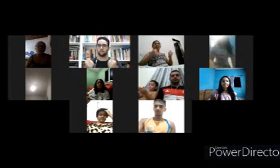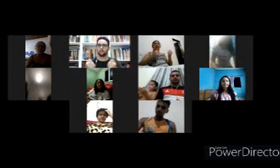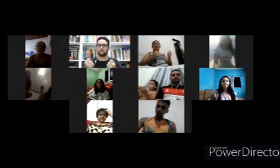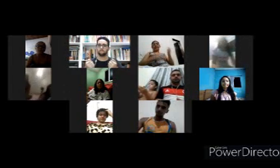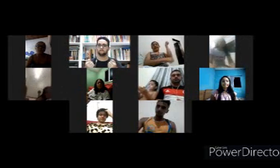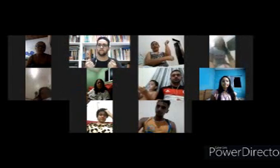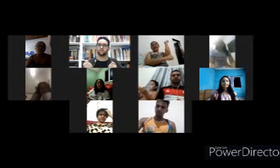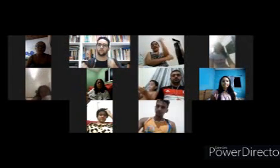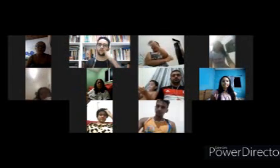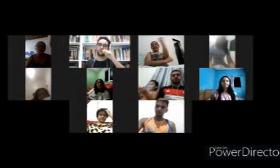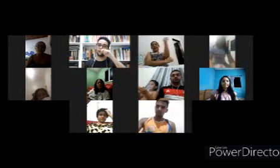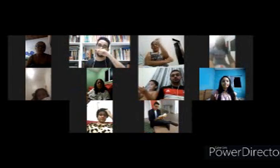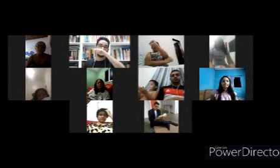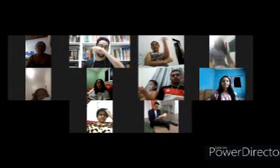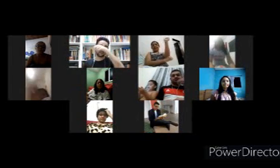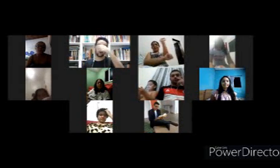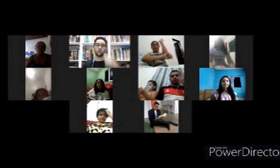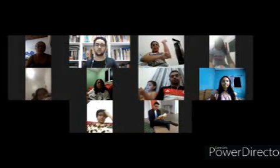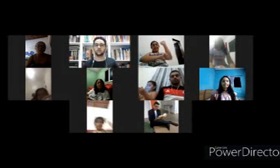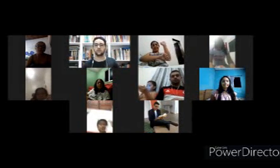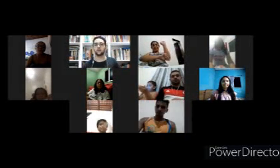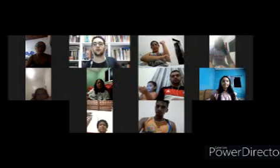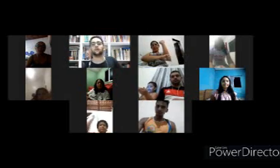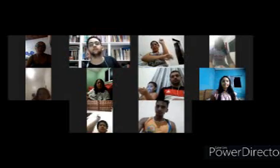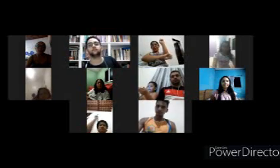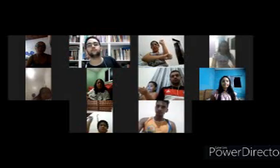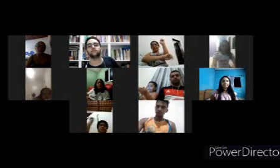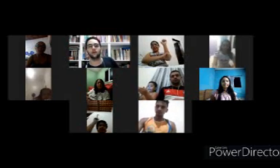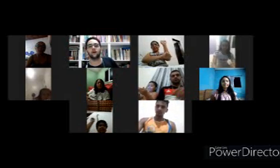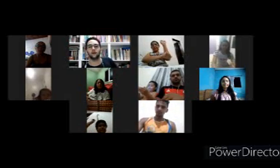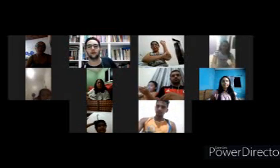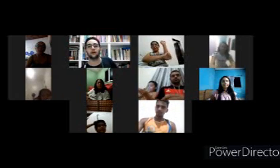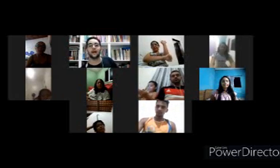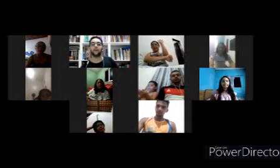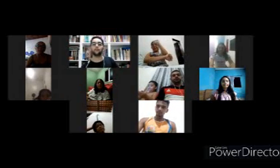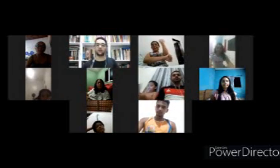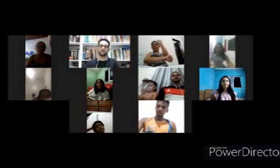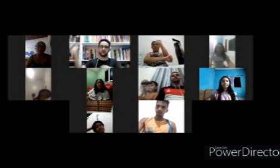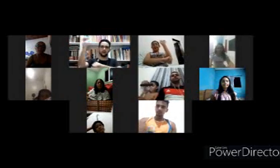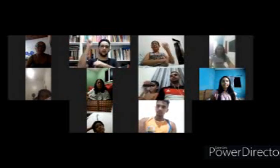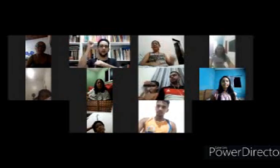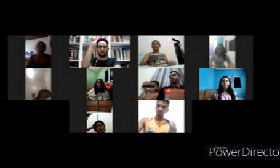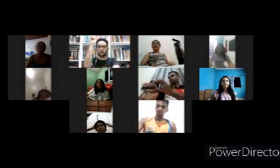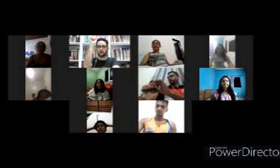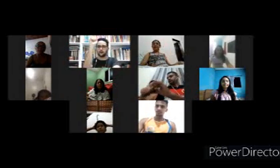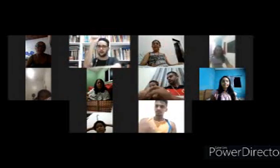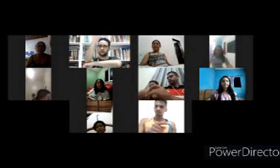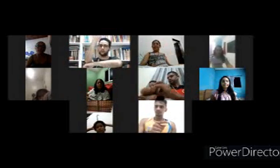dirigir, é assim carro. Mas é 2 como S, posição de S. Aham. É porque isso daqui é